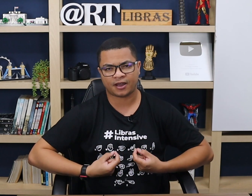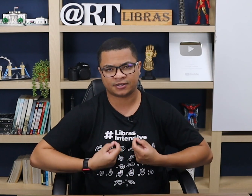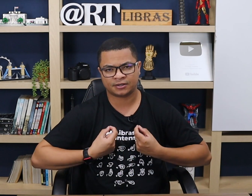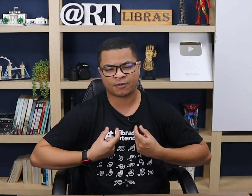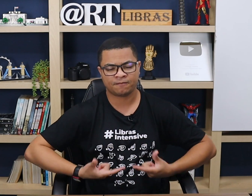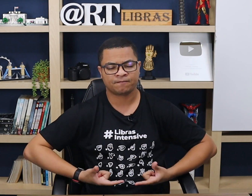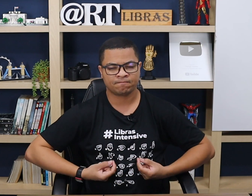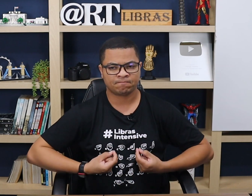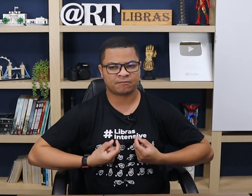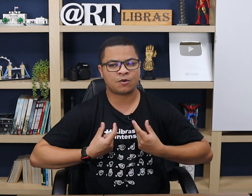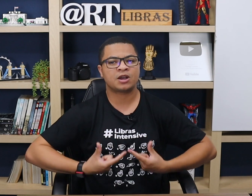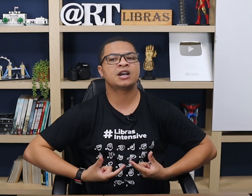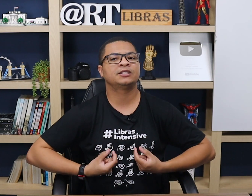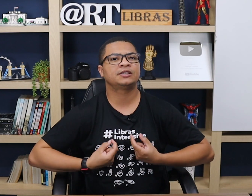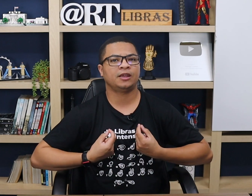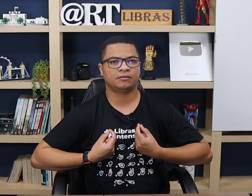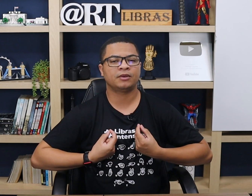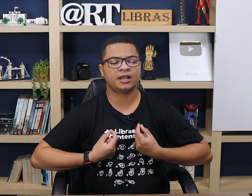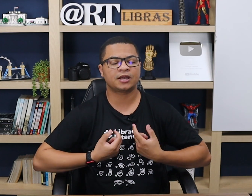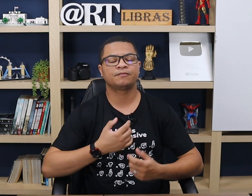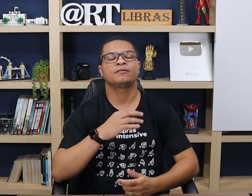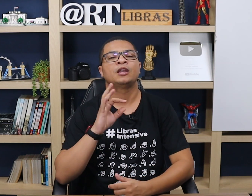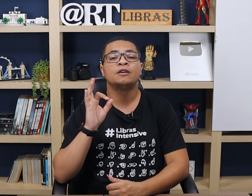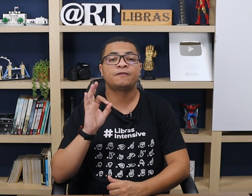faz Tá bom então câncer beleza frases